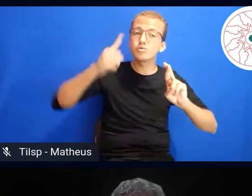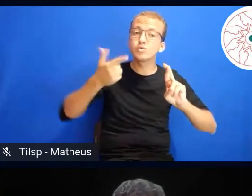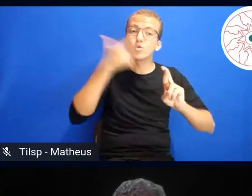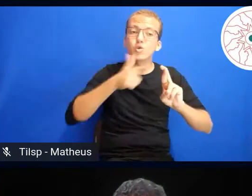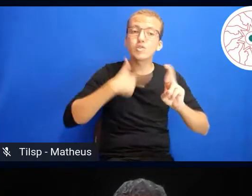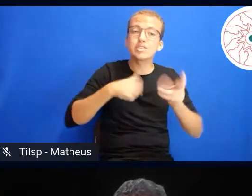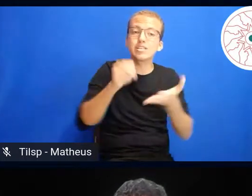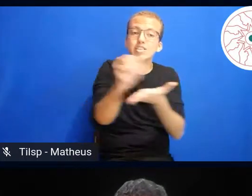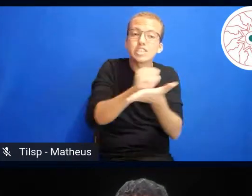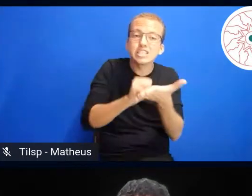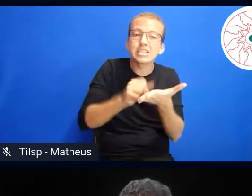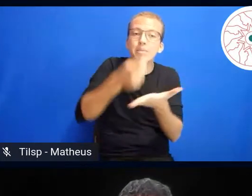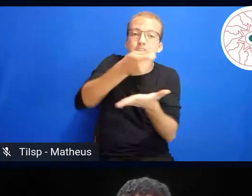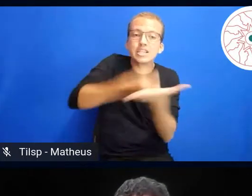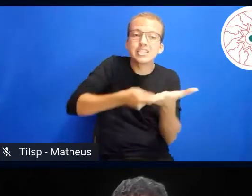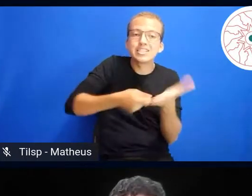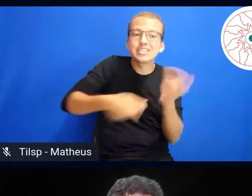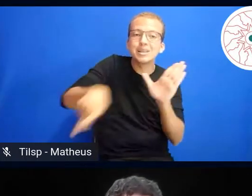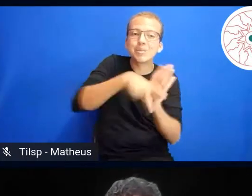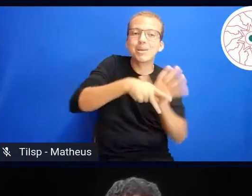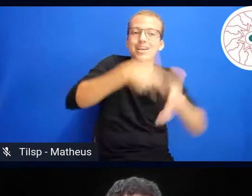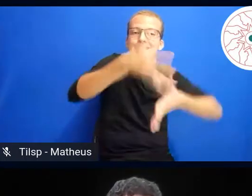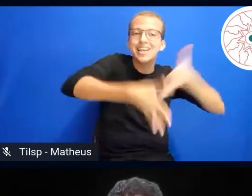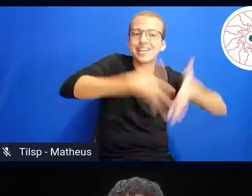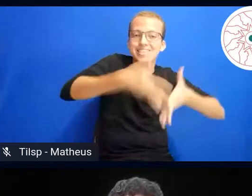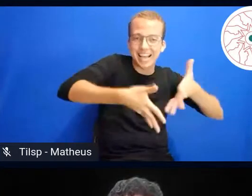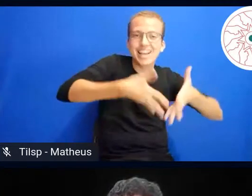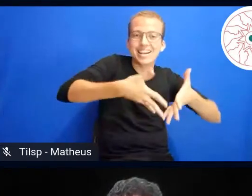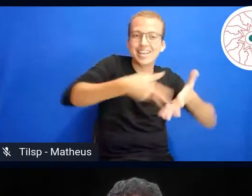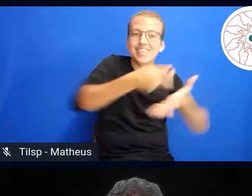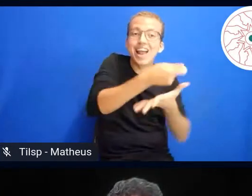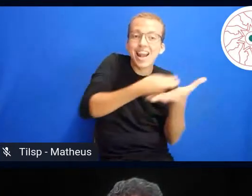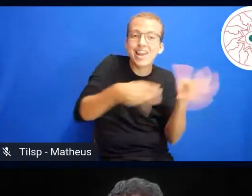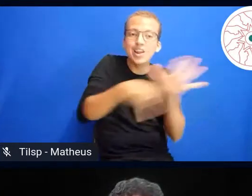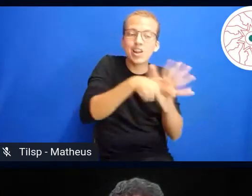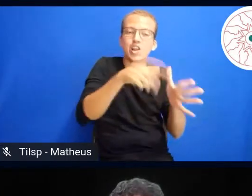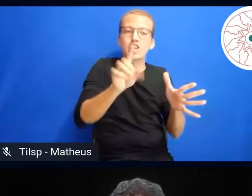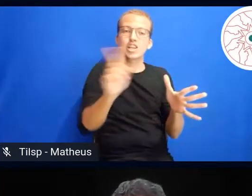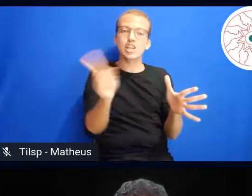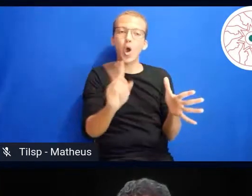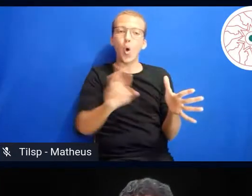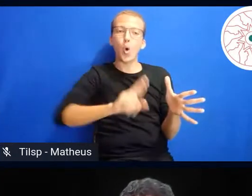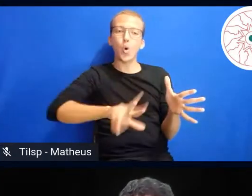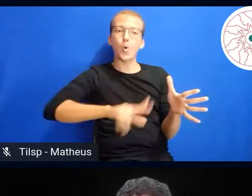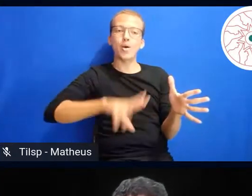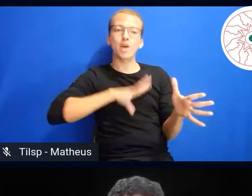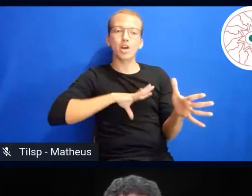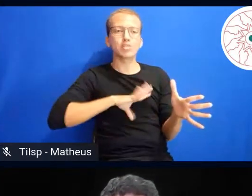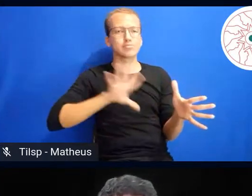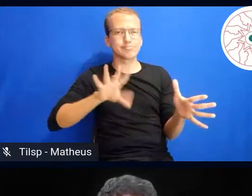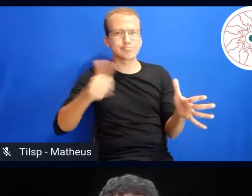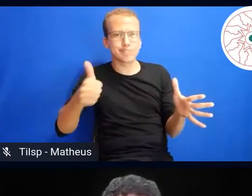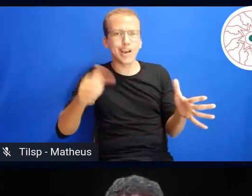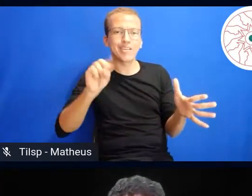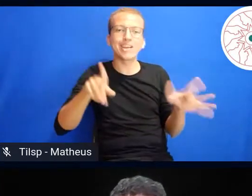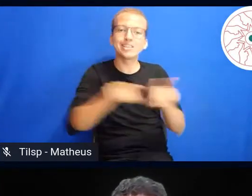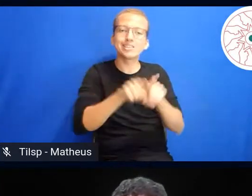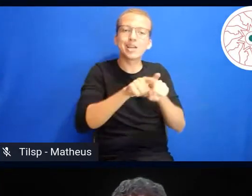língua, não só em português, mas também em sua própria língua, usando a escrita de